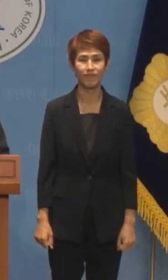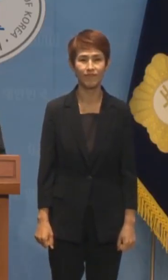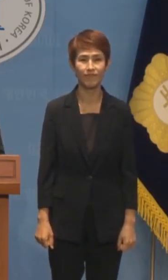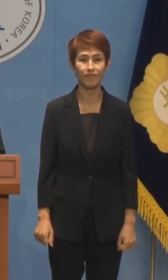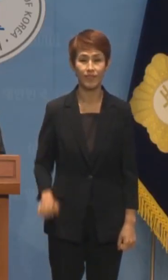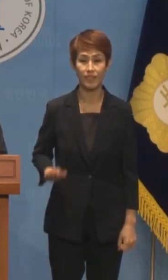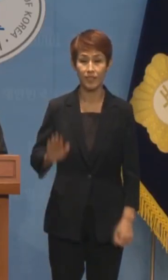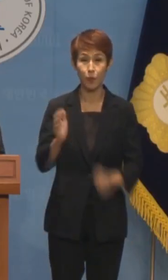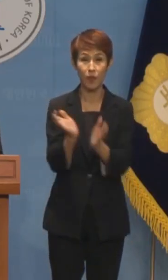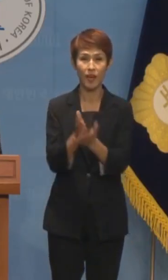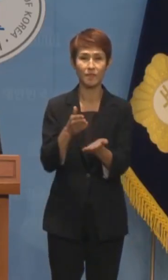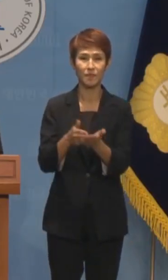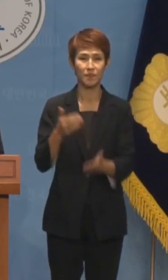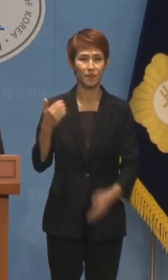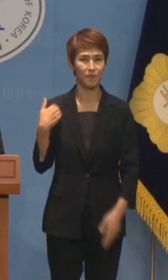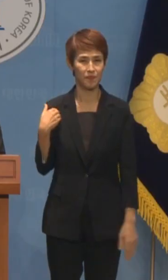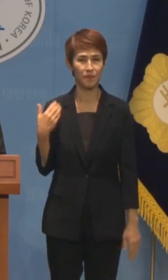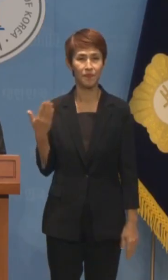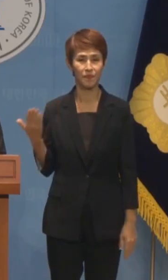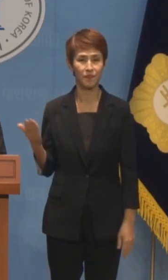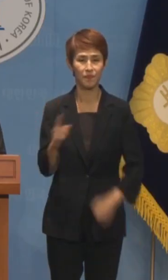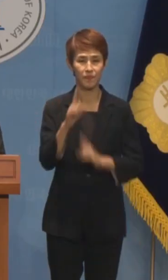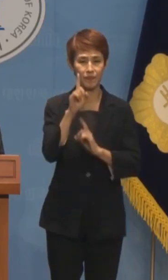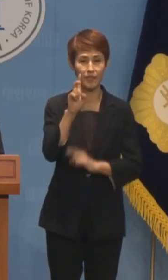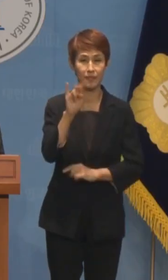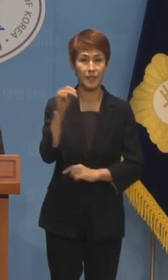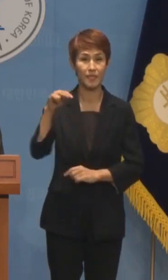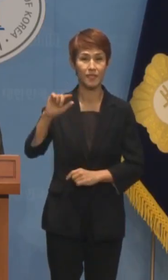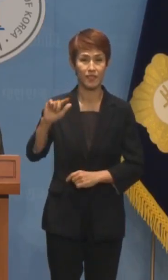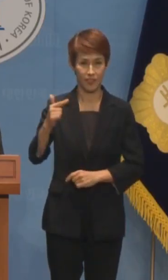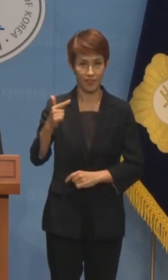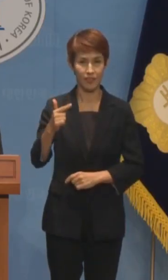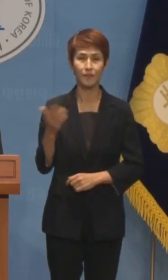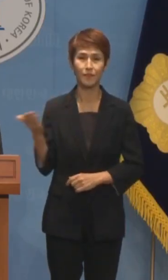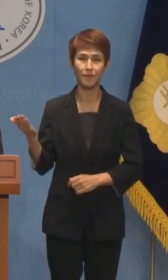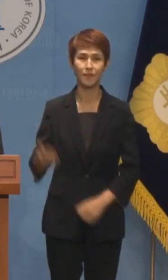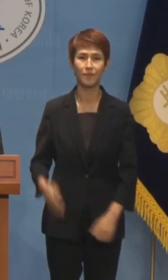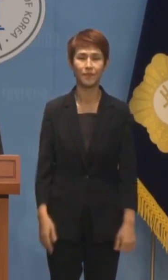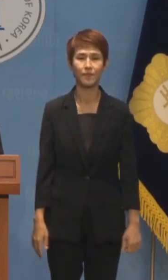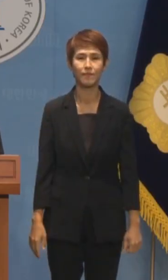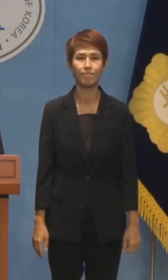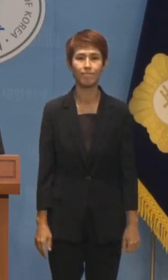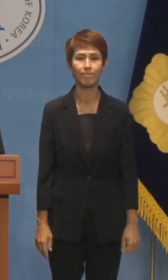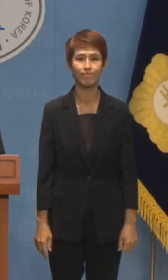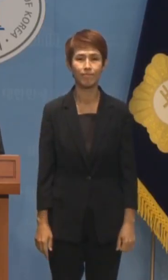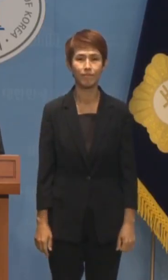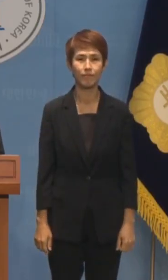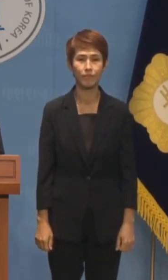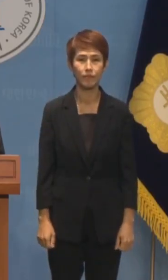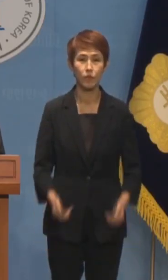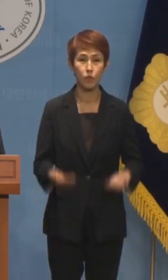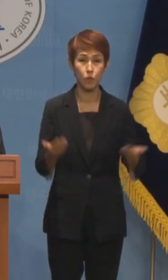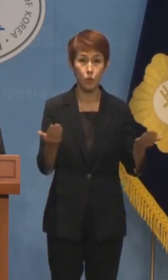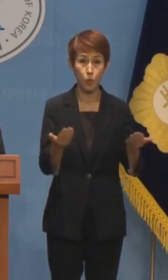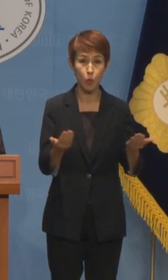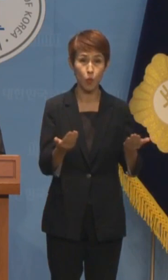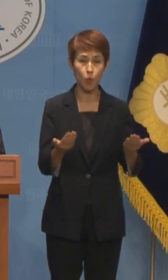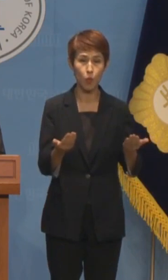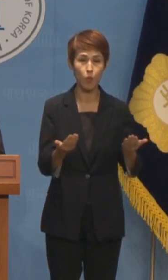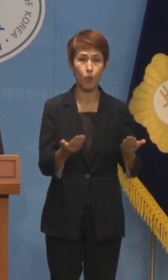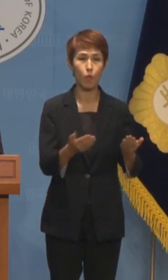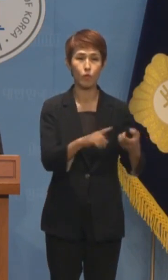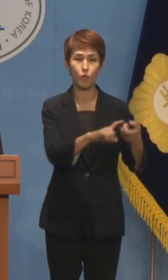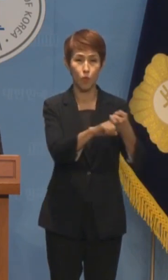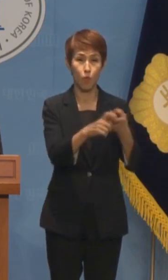네, 진보당 브리핑 시작하겠습니다. 진보당 부대변인 이미선입니다. 노조법 2, 3조